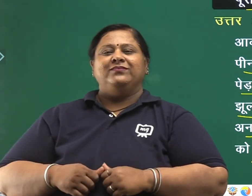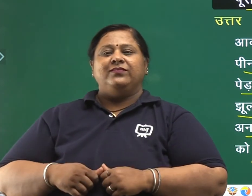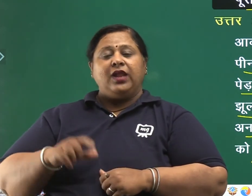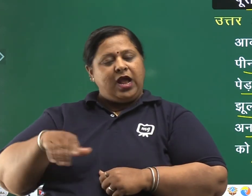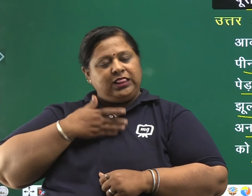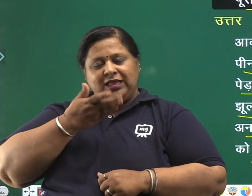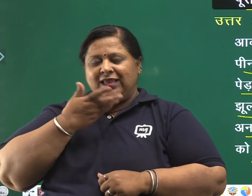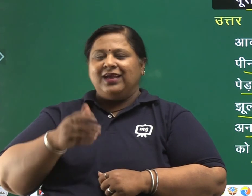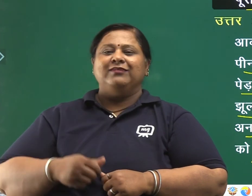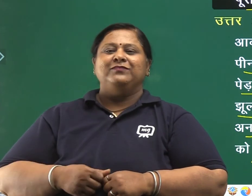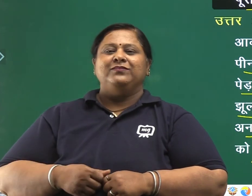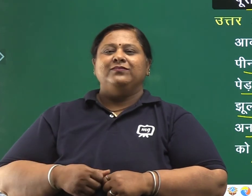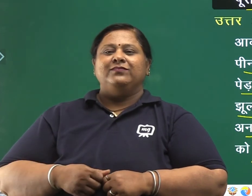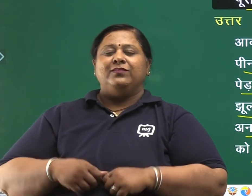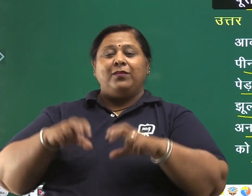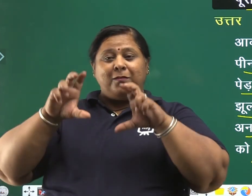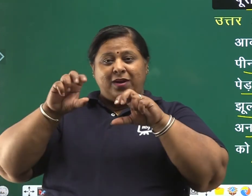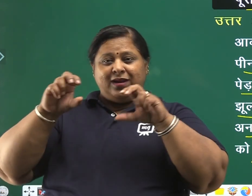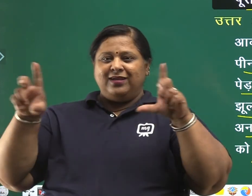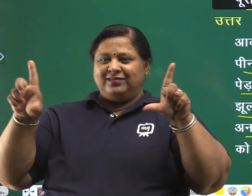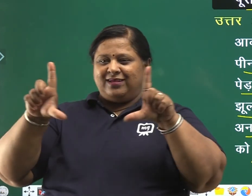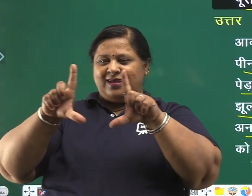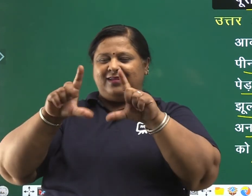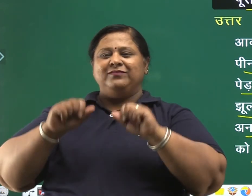का अध्ययन किया। पाठ का सार,